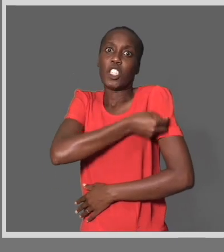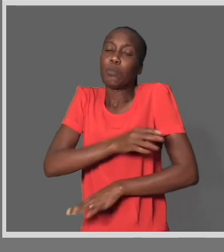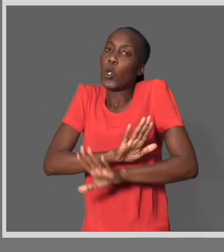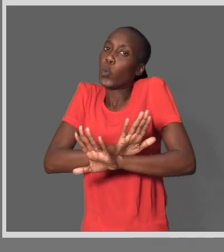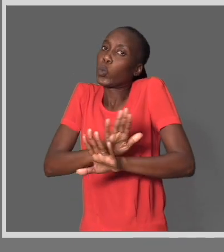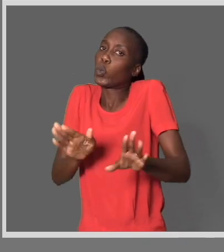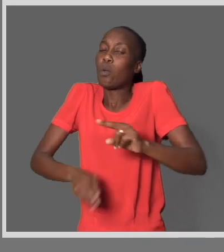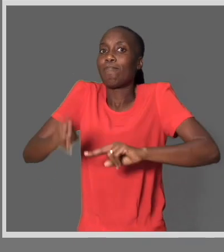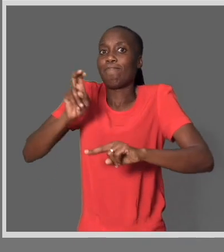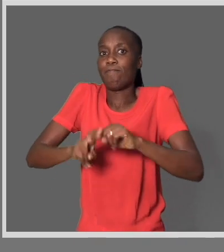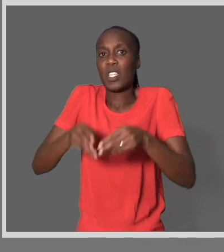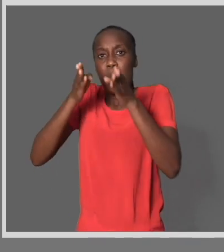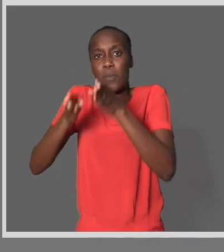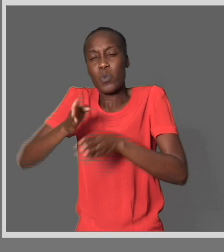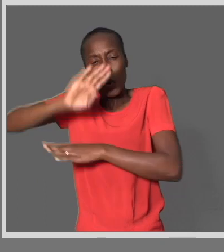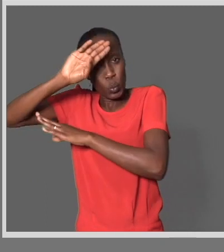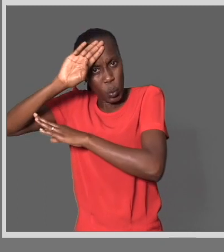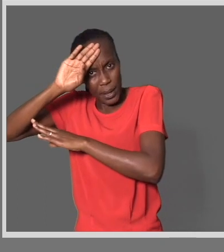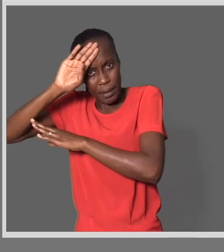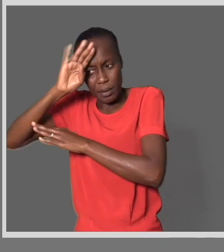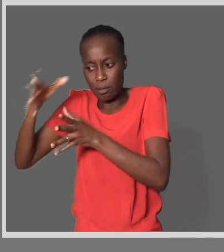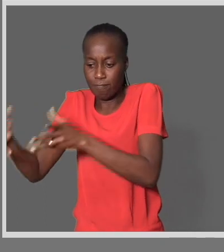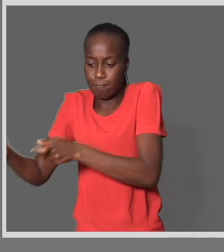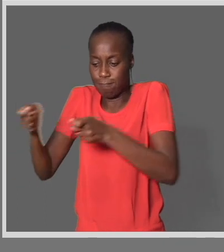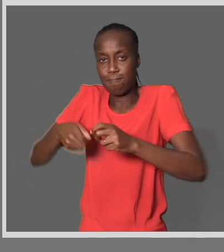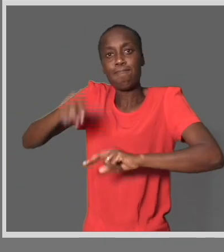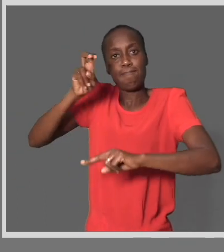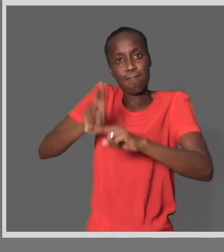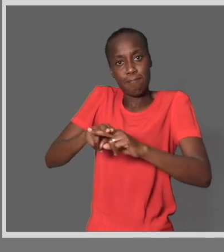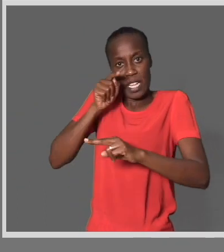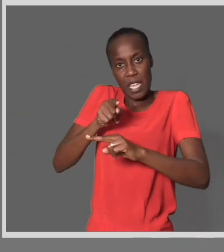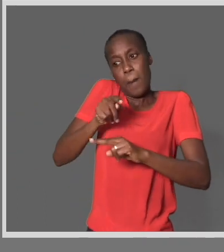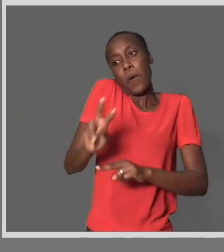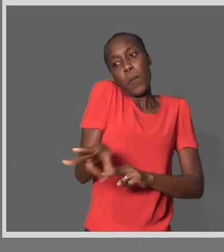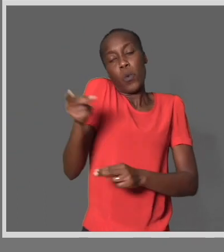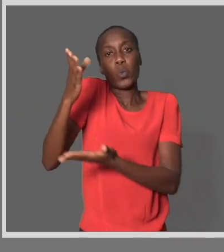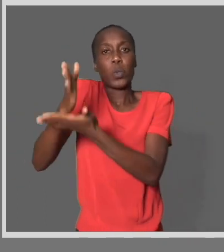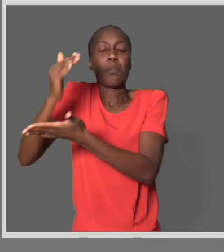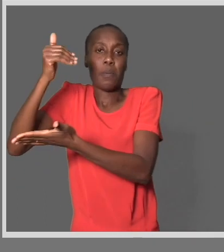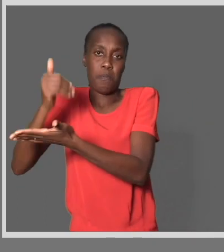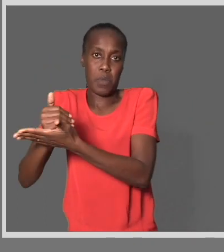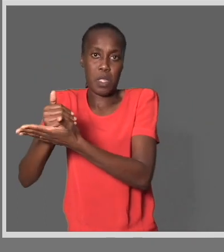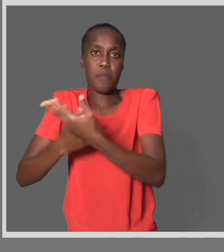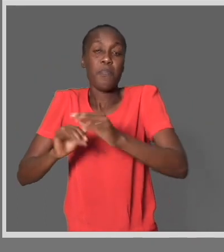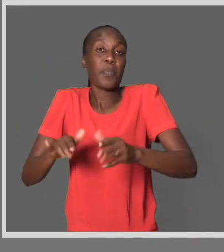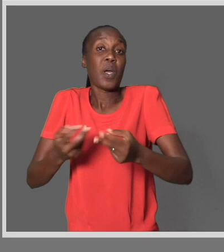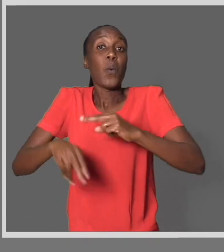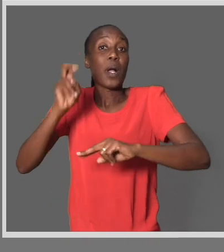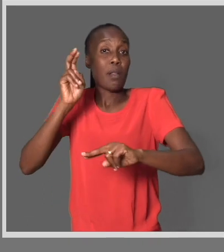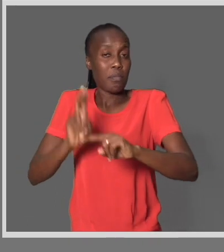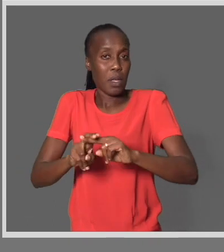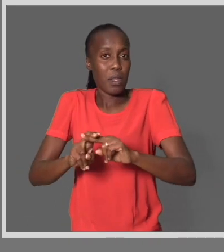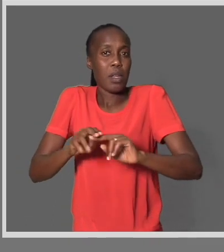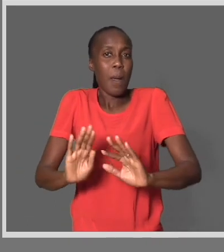para transportar doentes, pacientes de uma enfermaria para outra. Então, uma